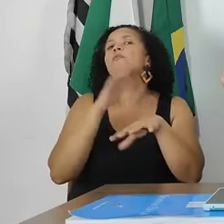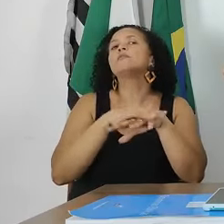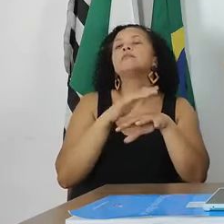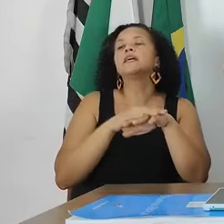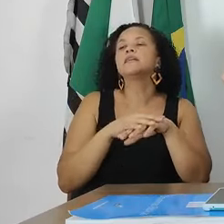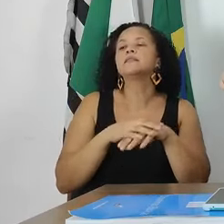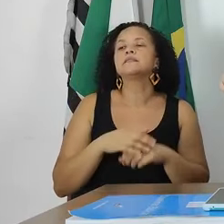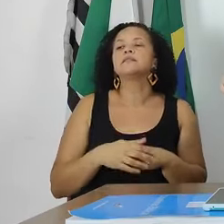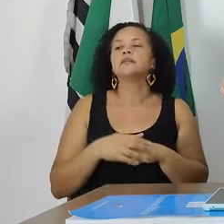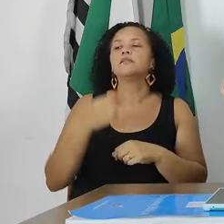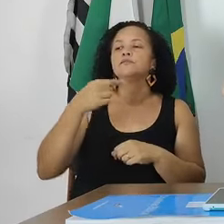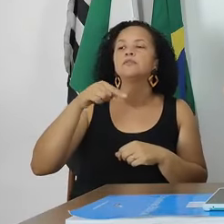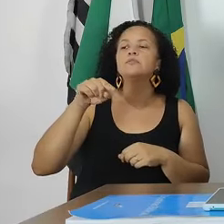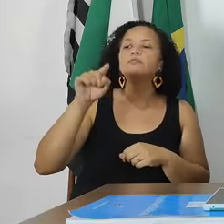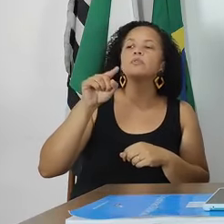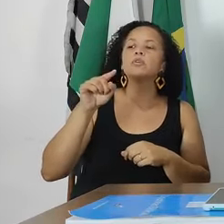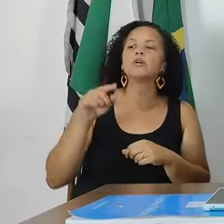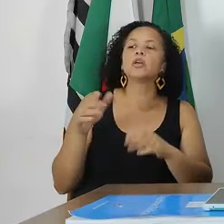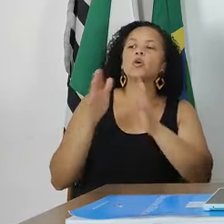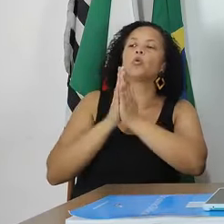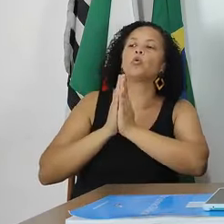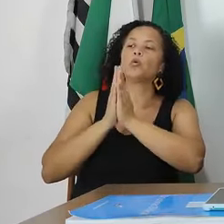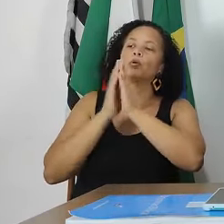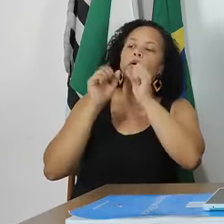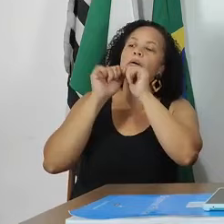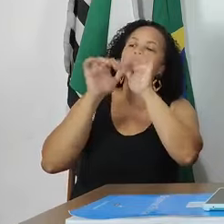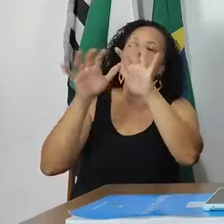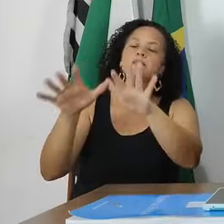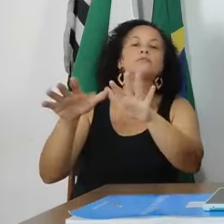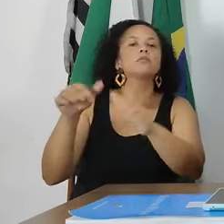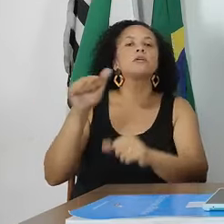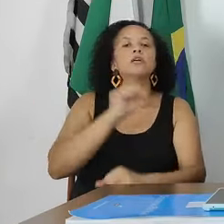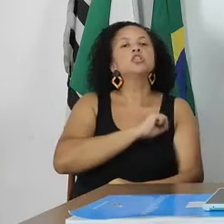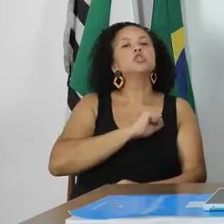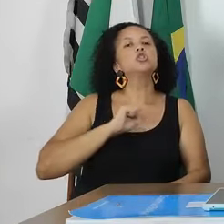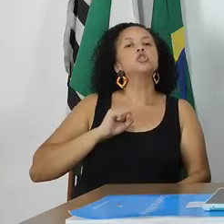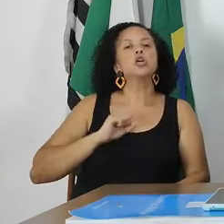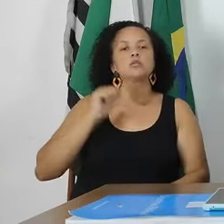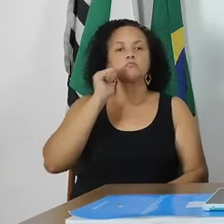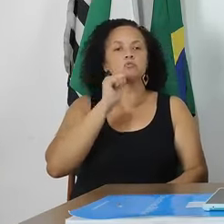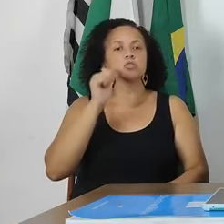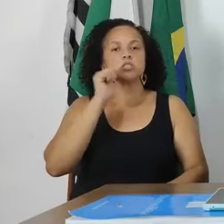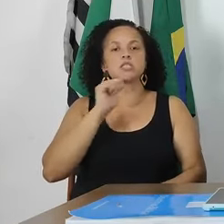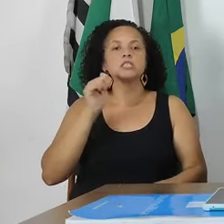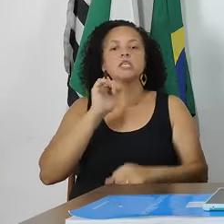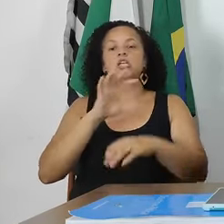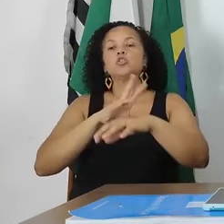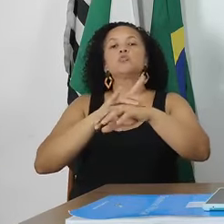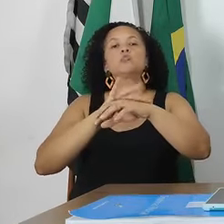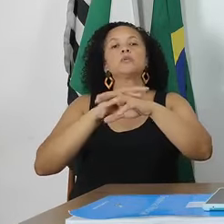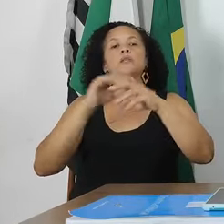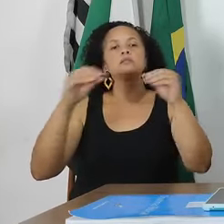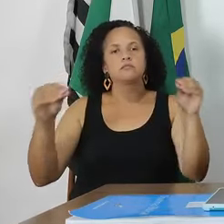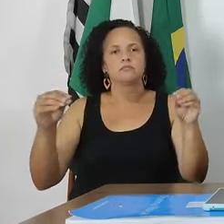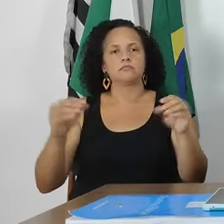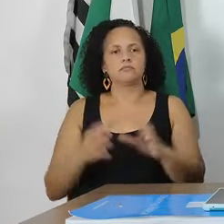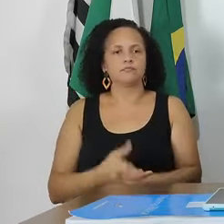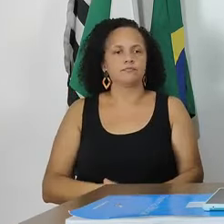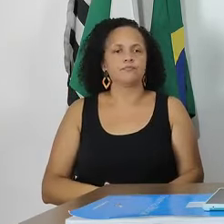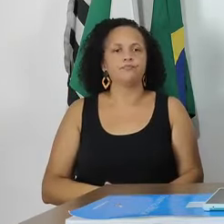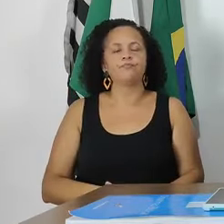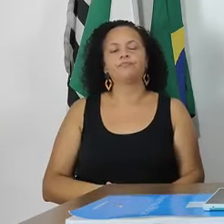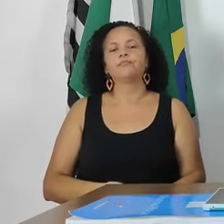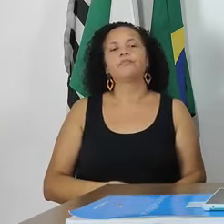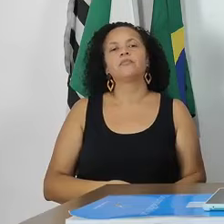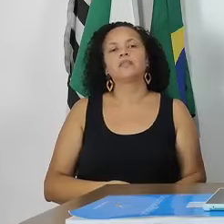Orou, abençoou e ela foi curada. Então, muitas vezes a gente sabe que tem pessoas